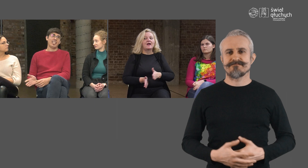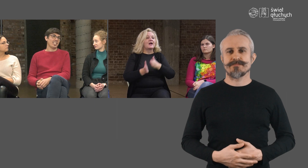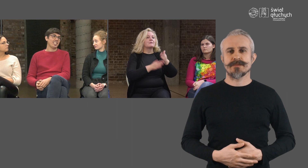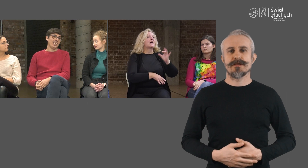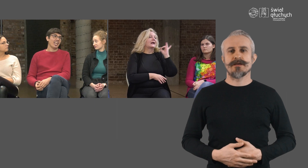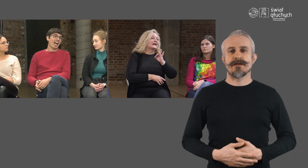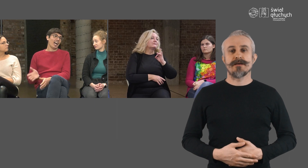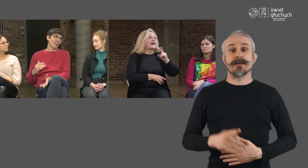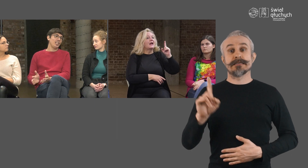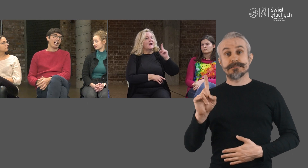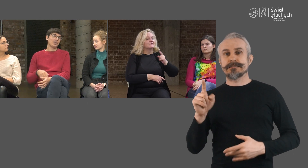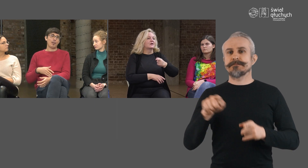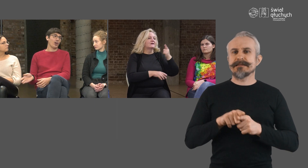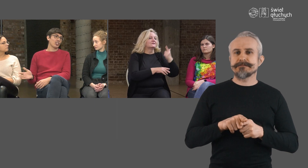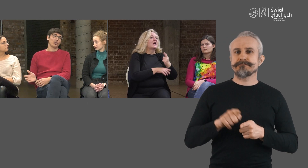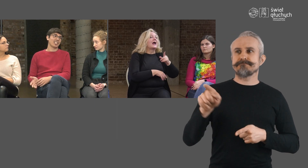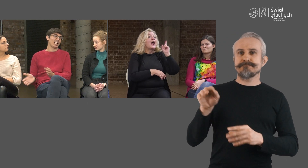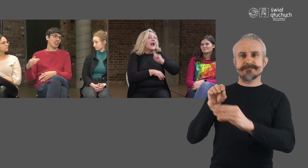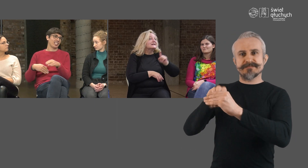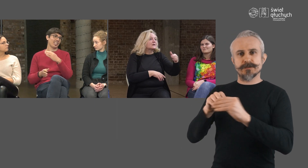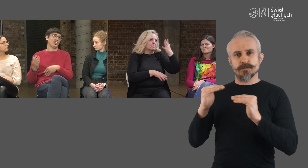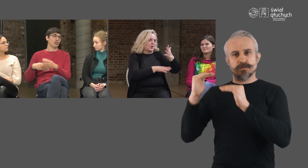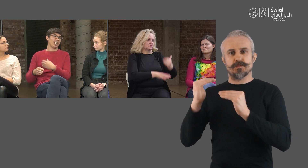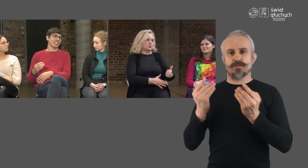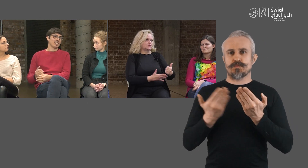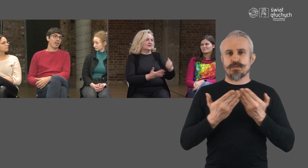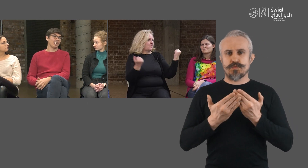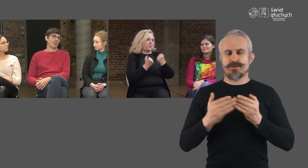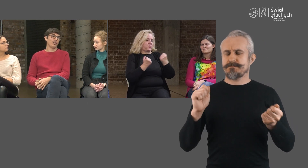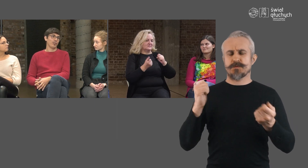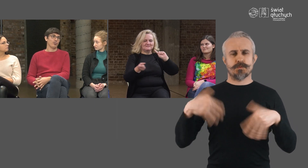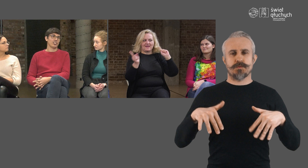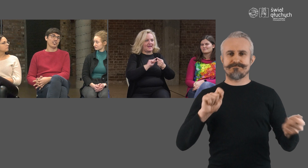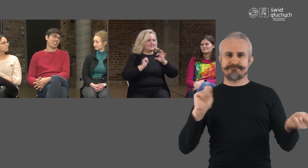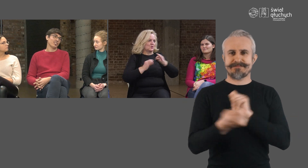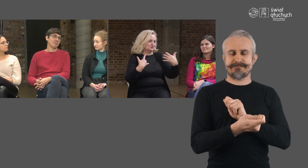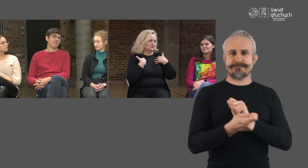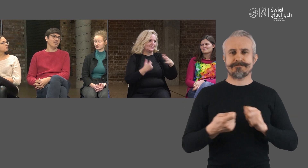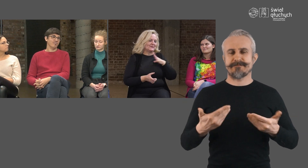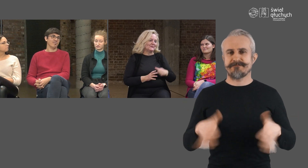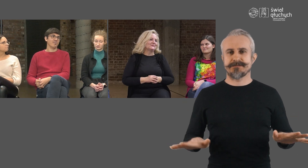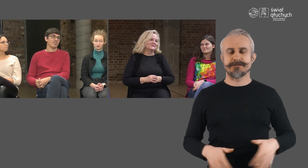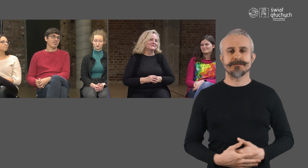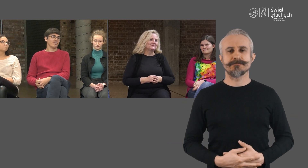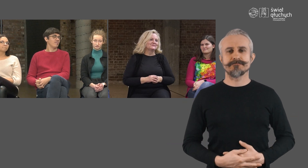2 jedynki, a w liceum same 5, 6, także taka duża zmiana w moim życiu. Także.